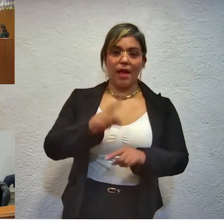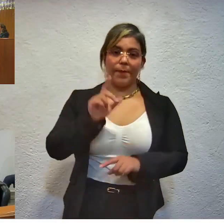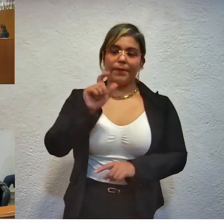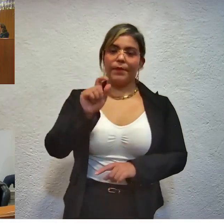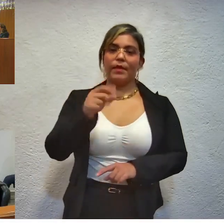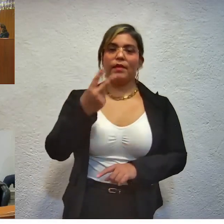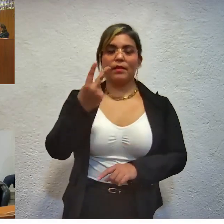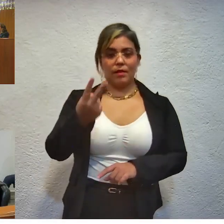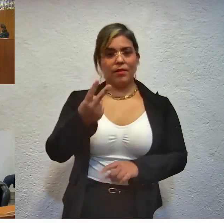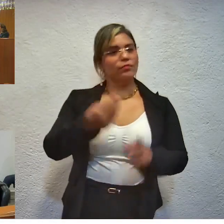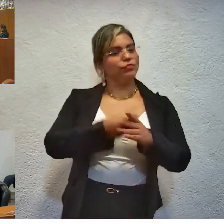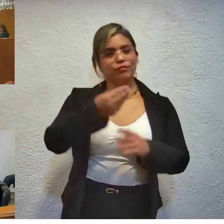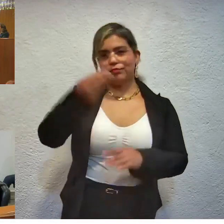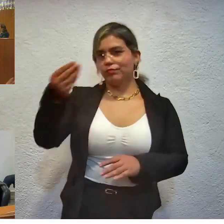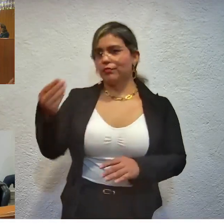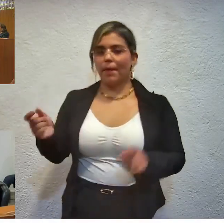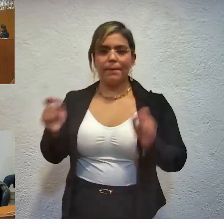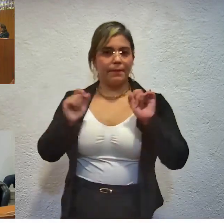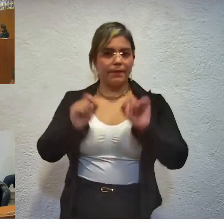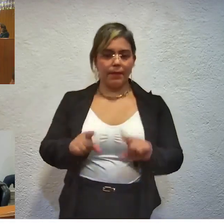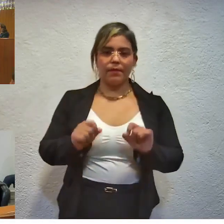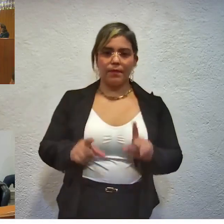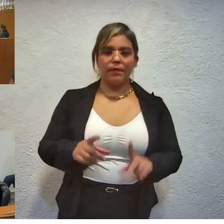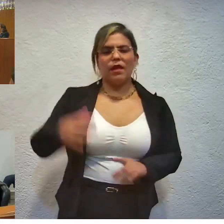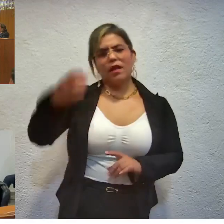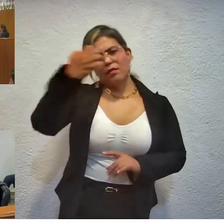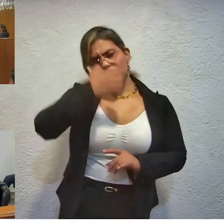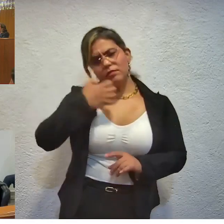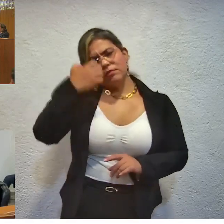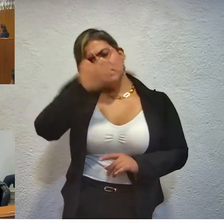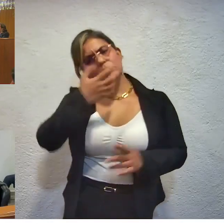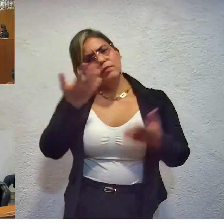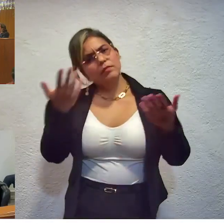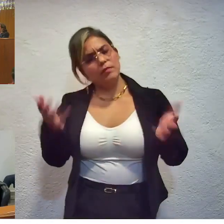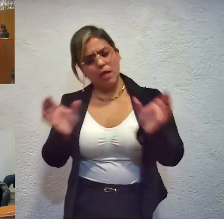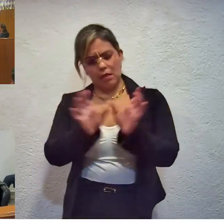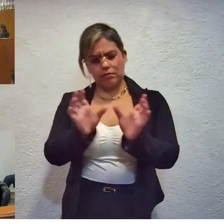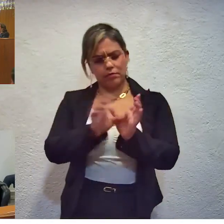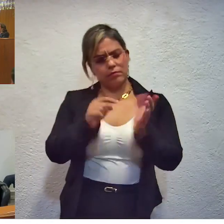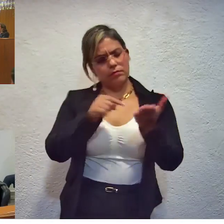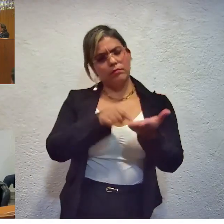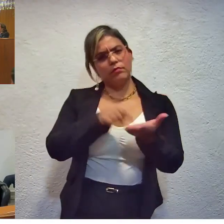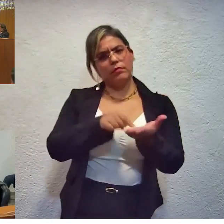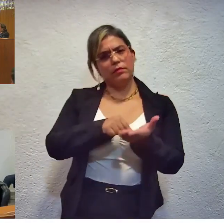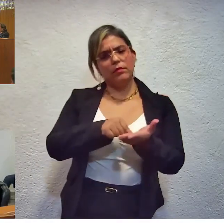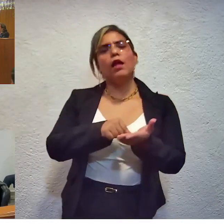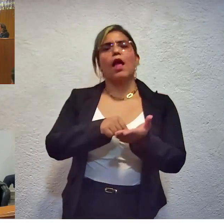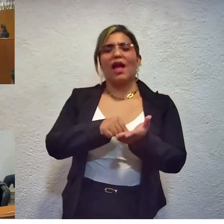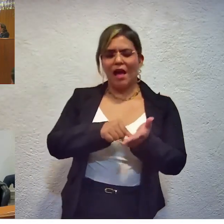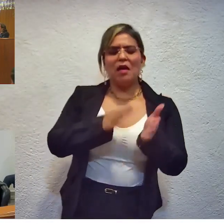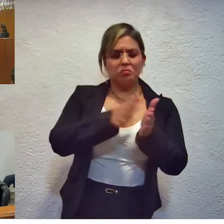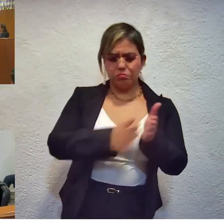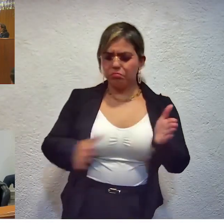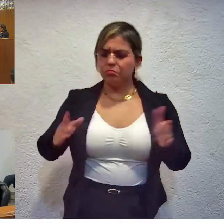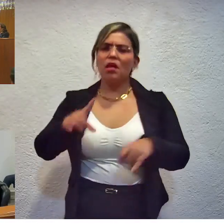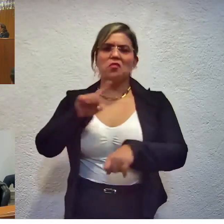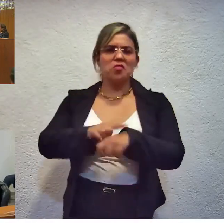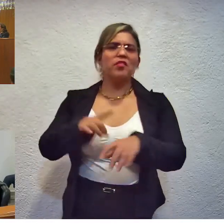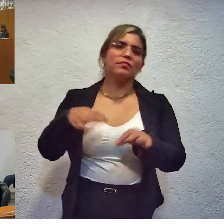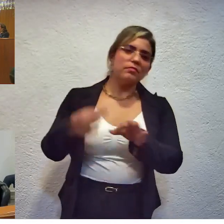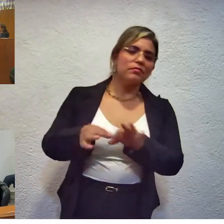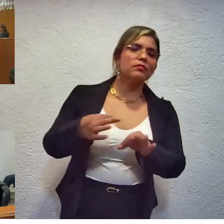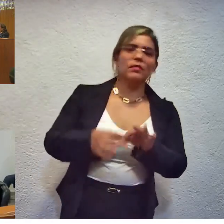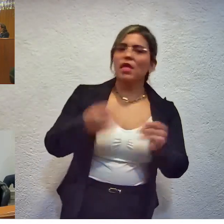feneciera el plazo. Además del análisis de la convocatoria, se desprende que se emitió dentro del plazo e incluyó cada uno